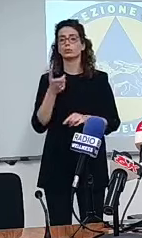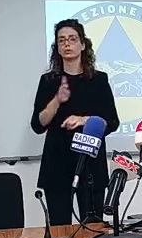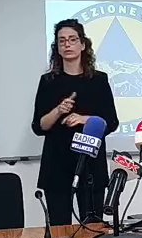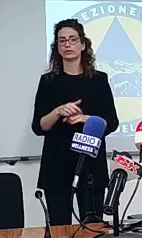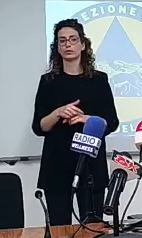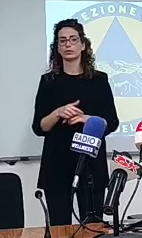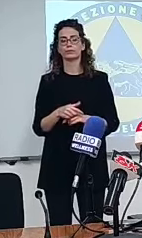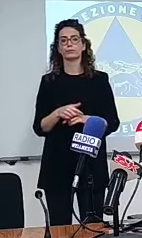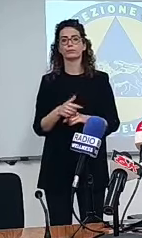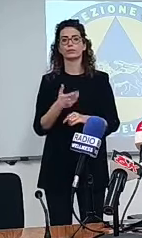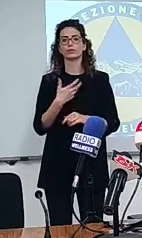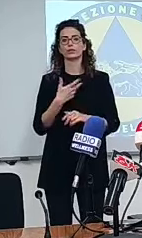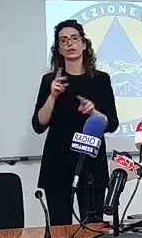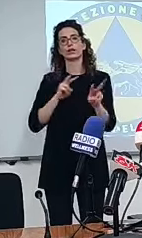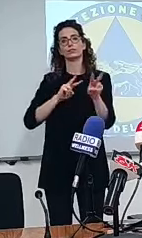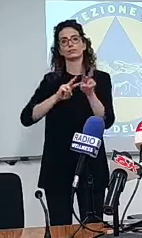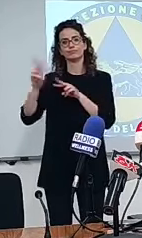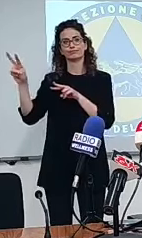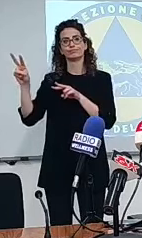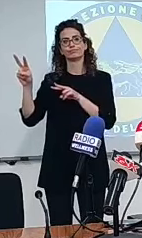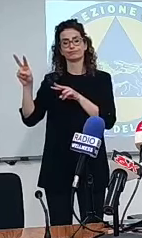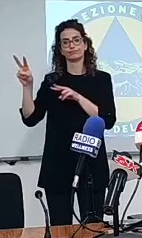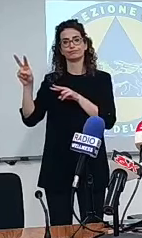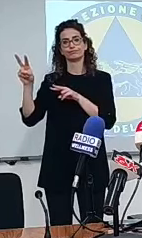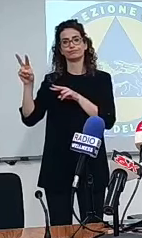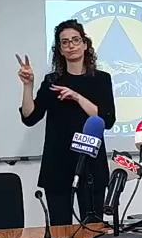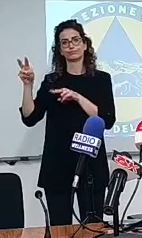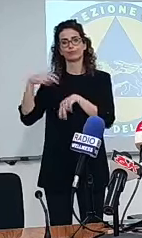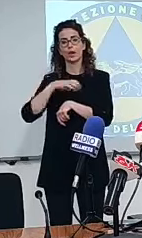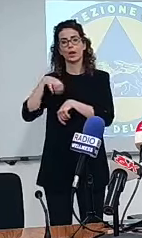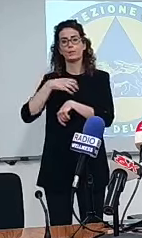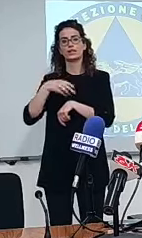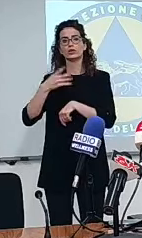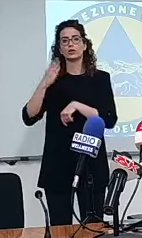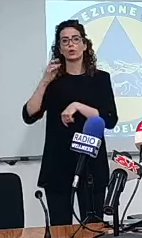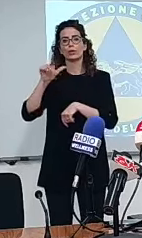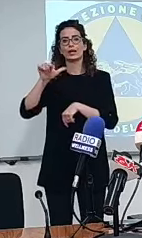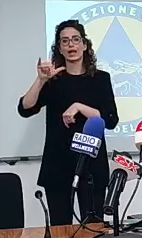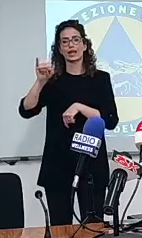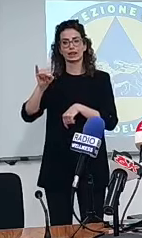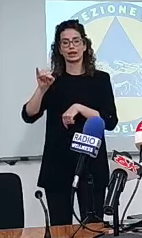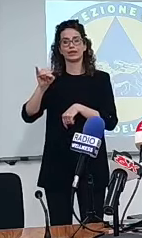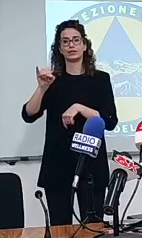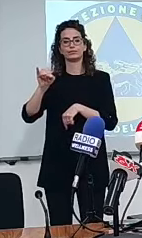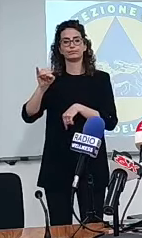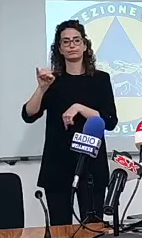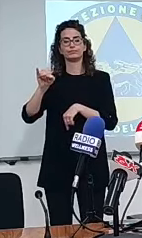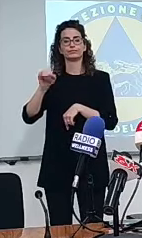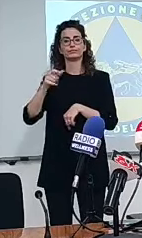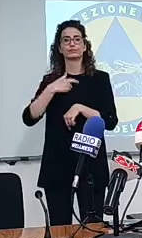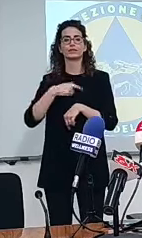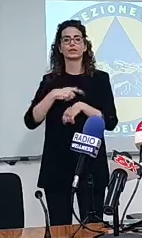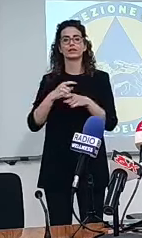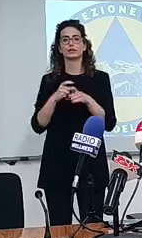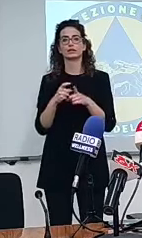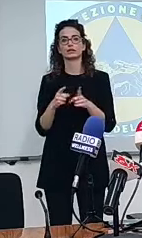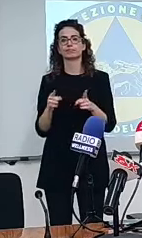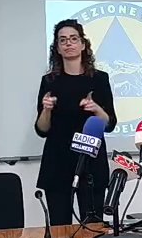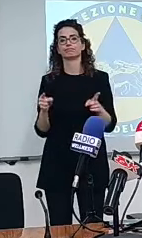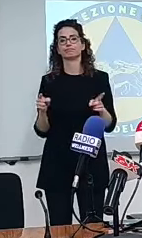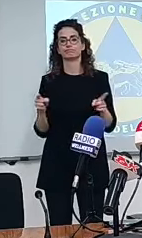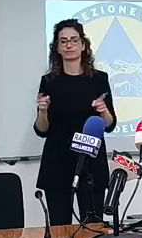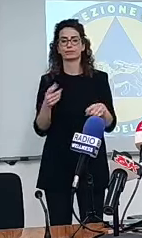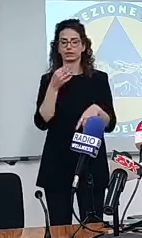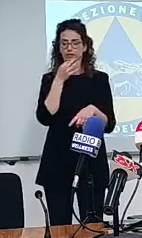c'è un'emanazione nazionale in capo al ministro Bonetti che si sta allungando, nel senso che c'era